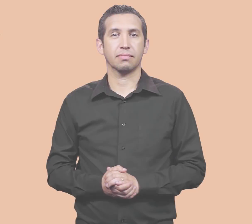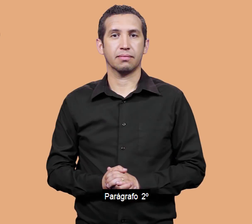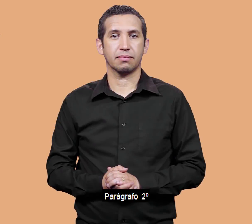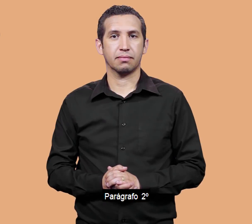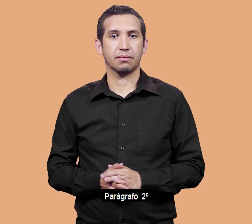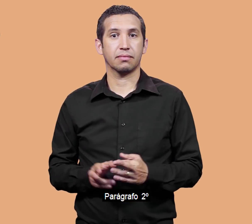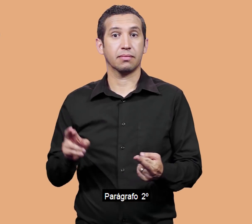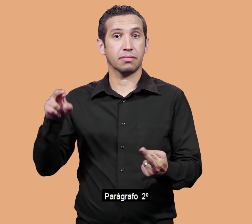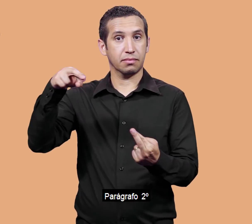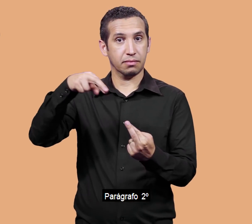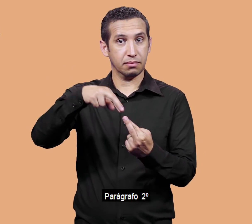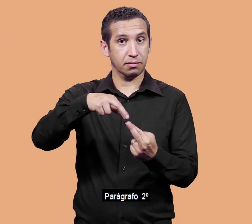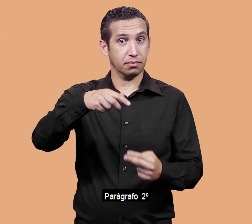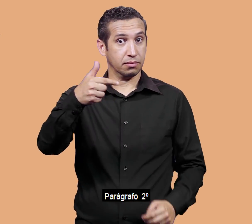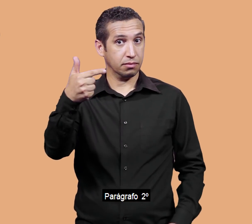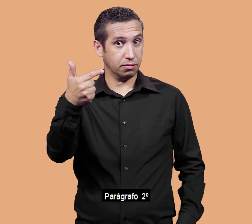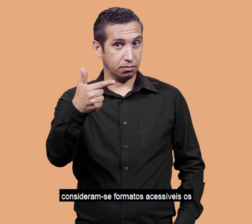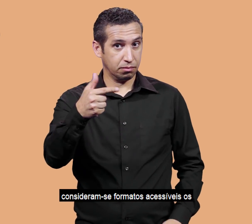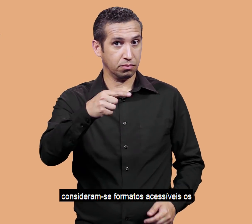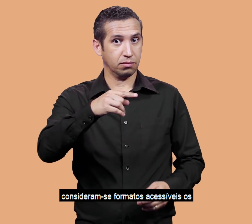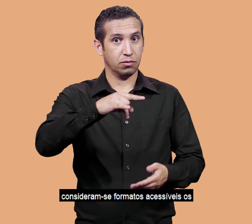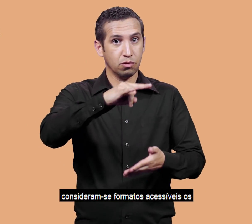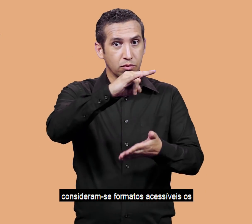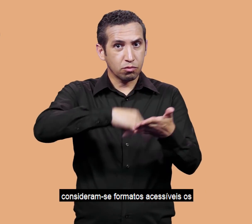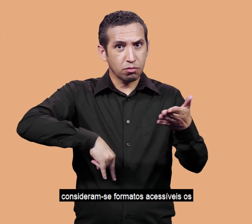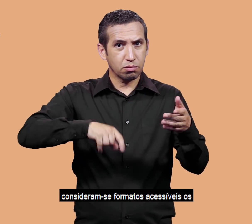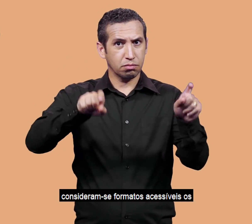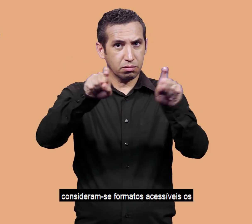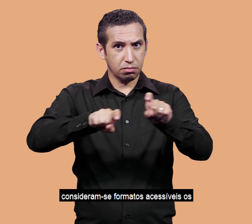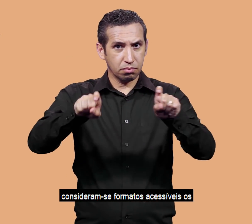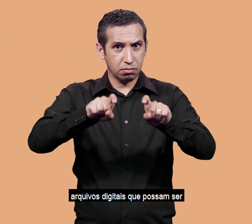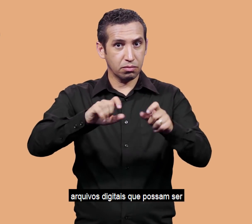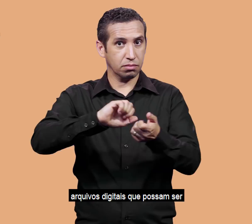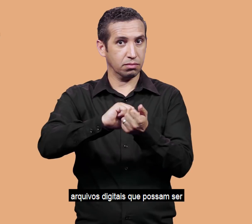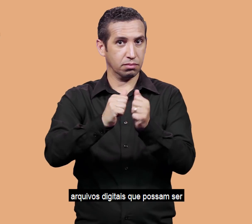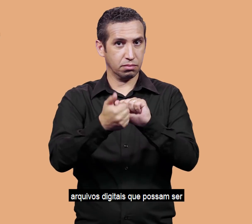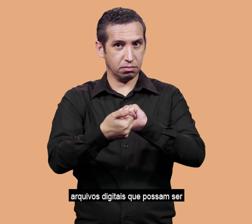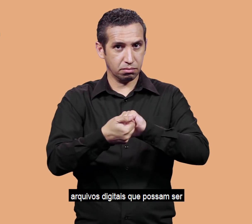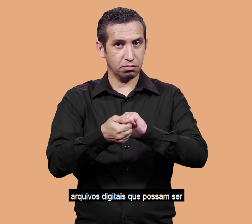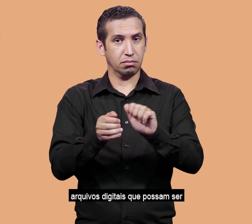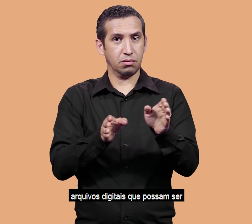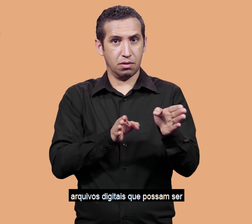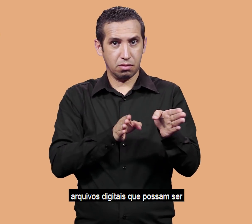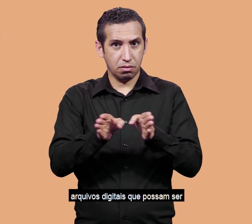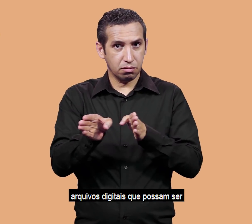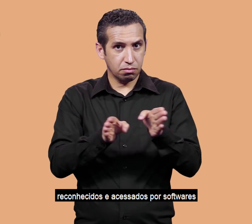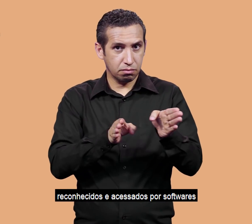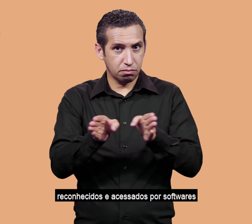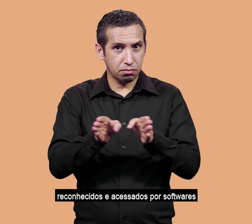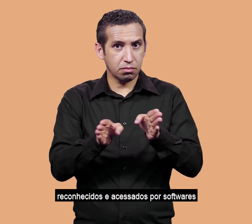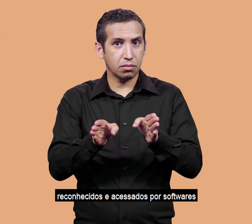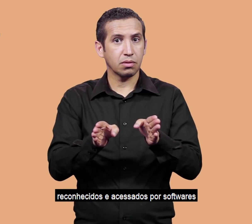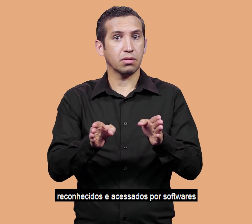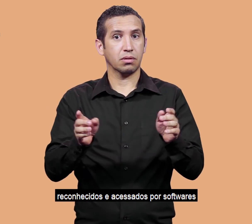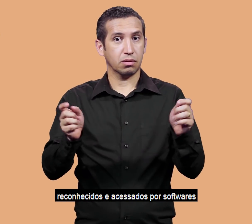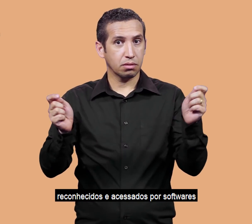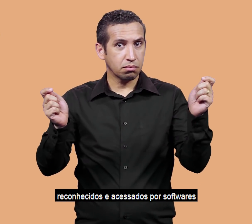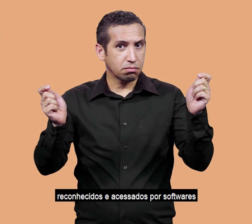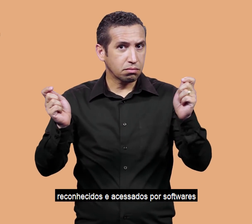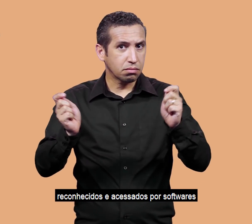parágrafo 2º consideram-se formatos acessíveis os arquivos digitais que possam ser reconhecidos e